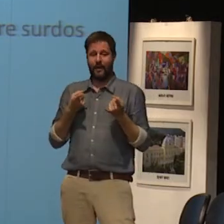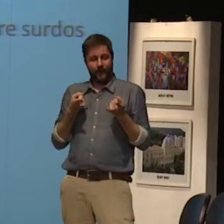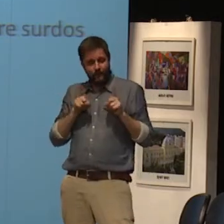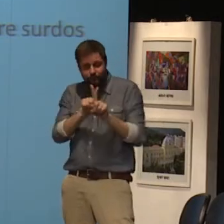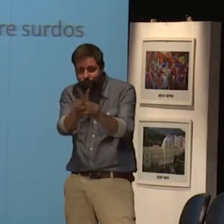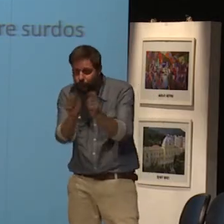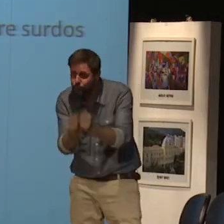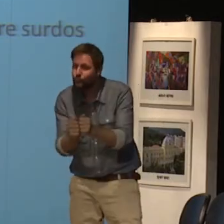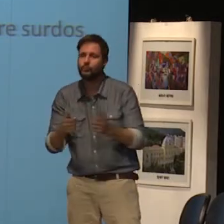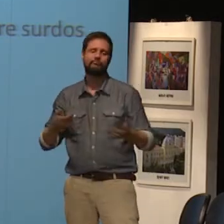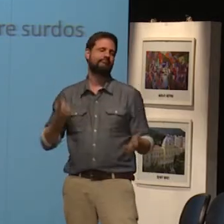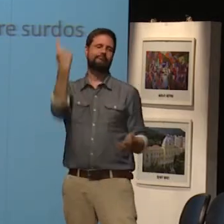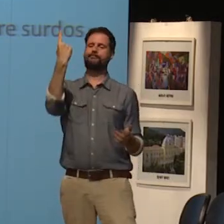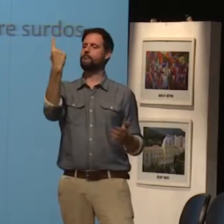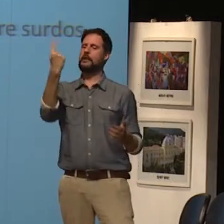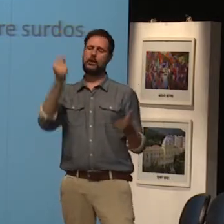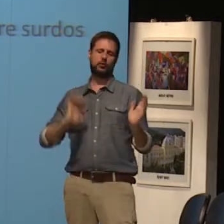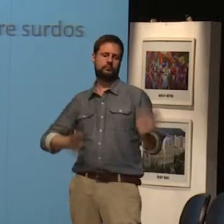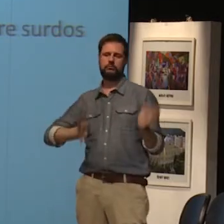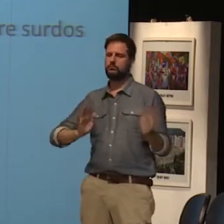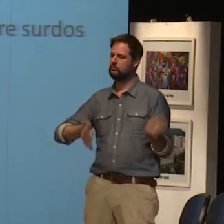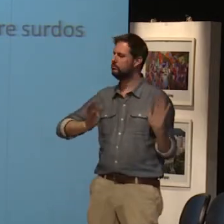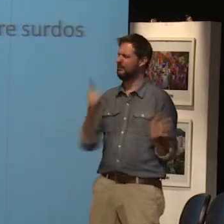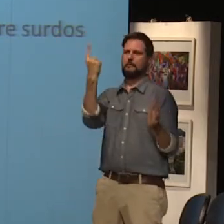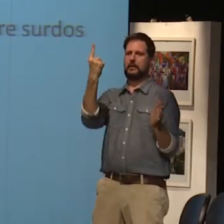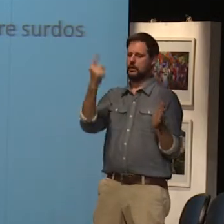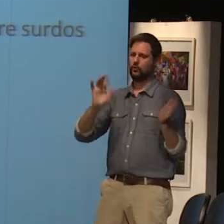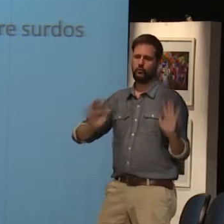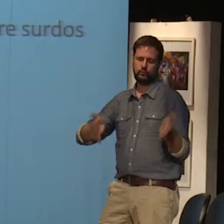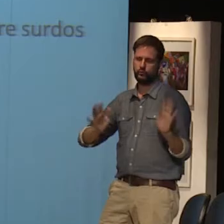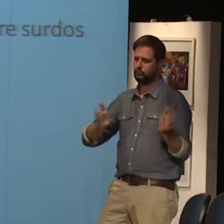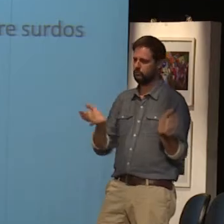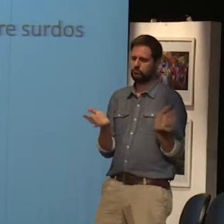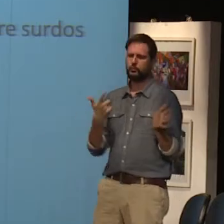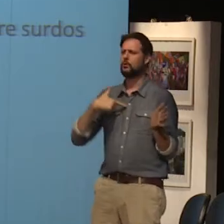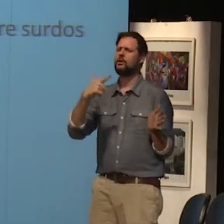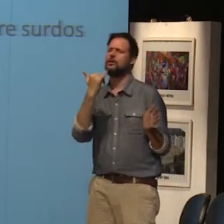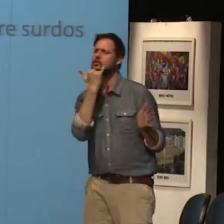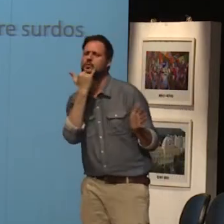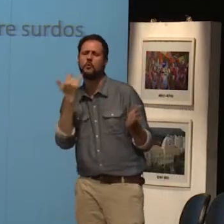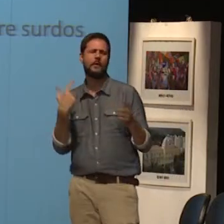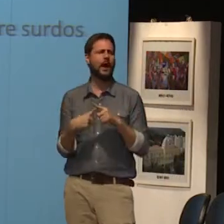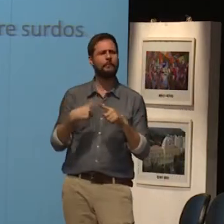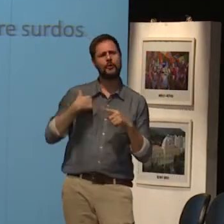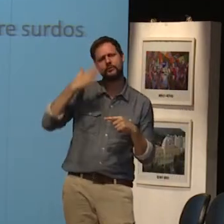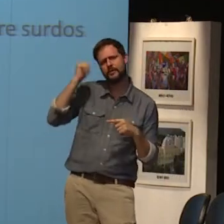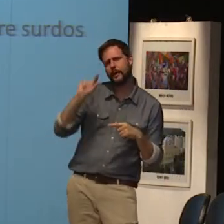comunidade surda, estar junto com o surdo, né? Porque, primeiro, a Libras tem que estar ali. Desculpa, não é